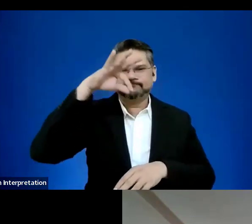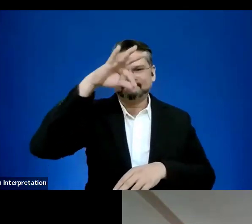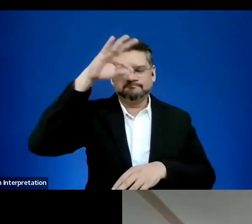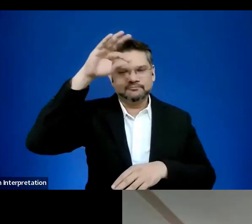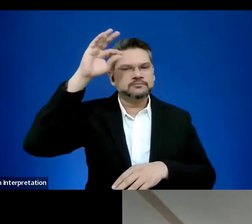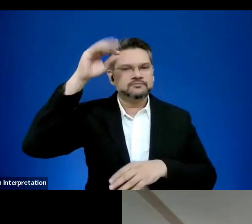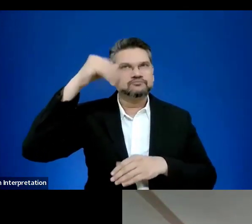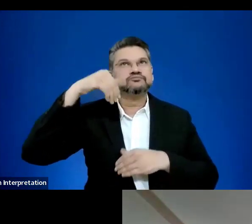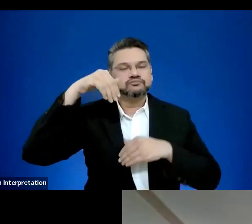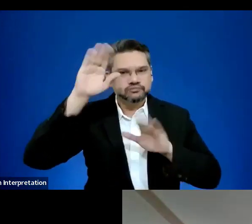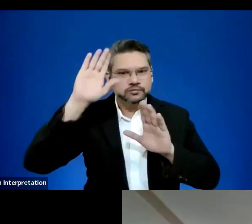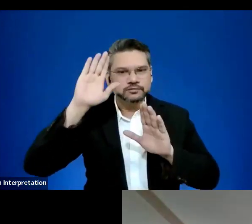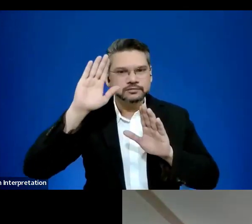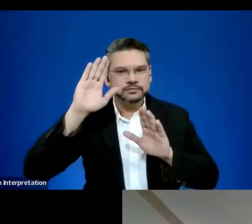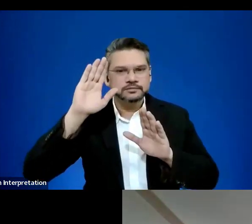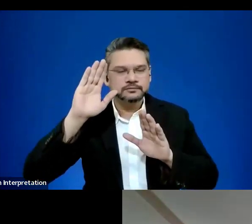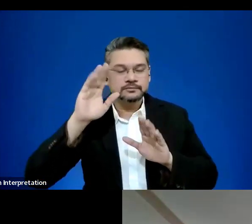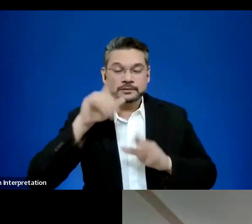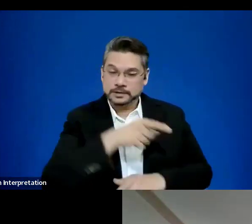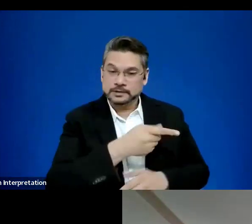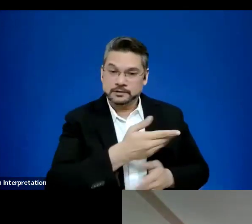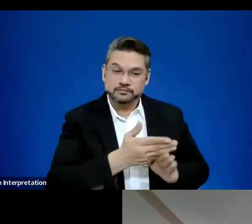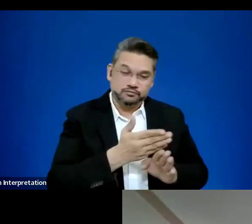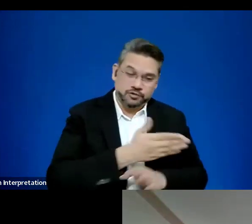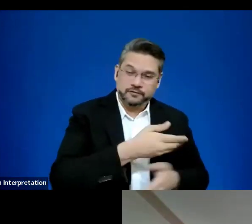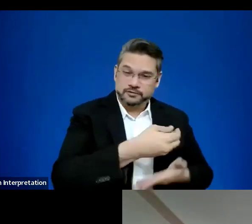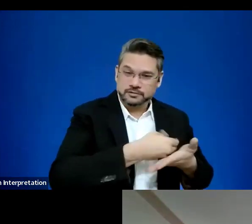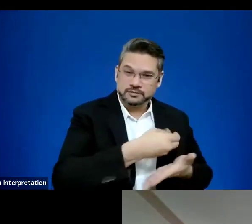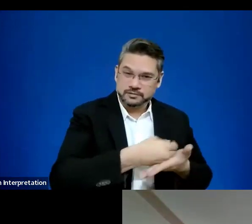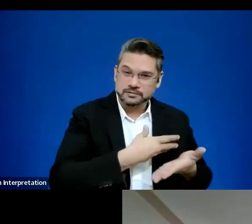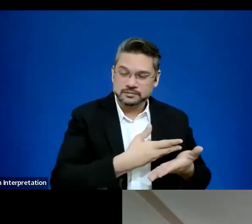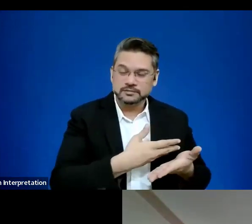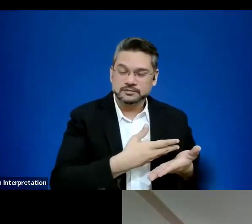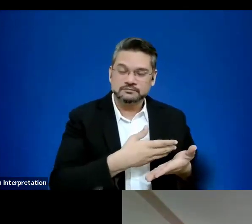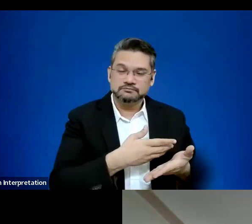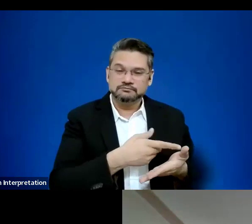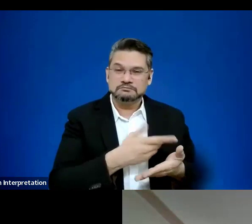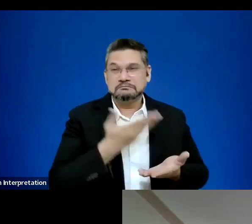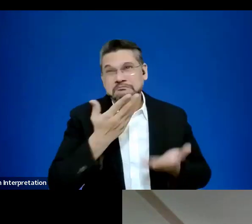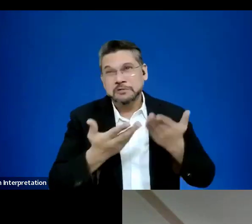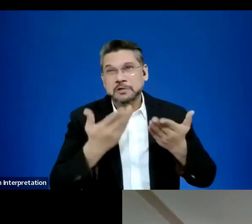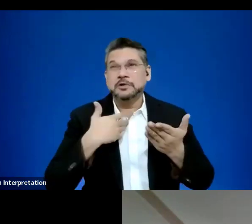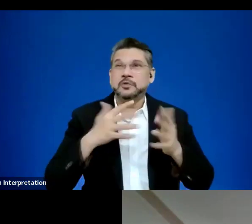在几天之前呢，她离开了她的身体，她确实是有说。